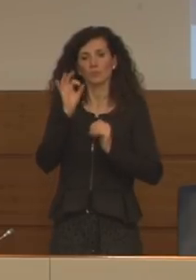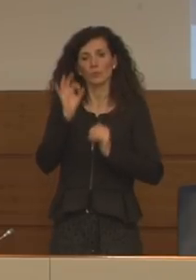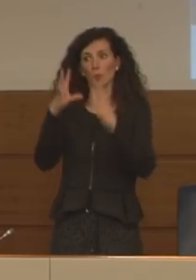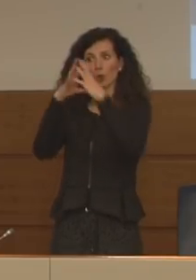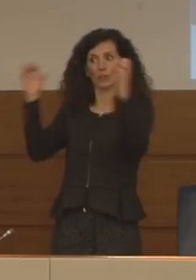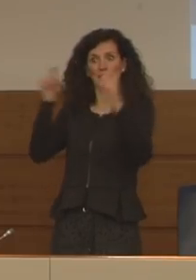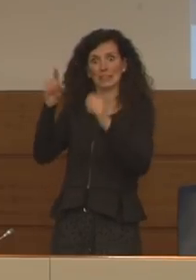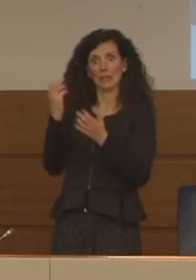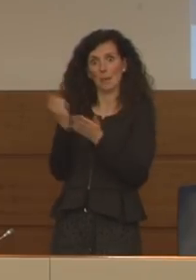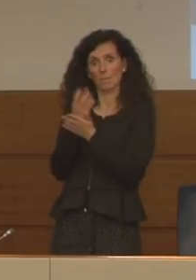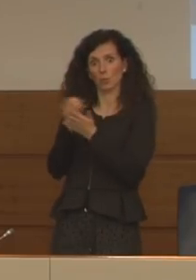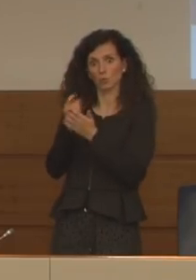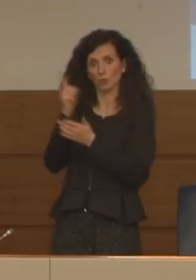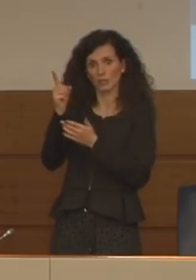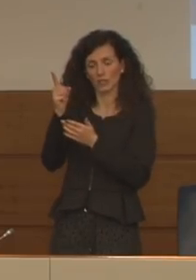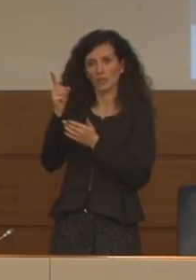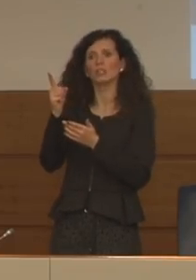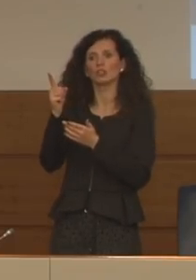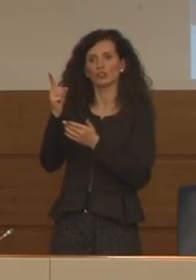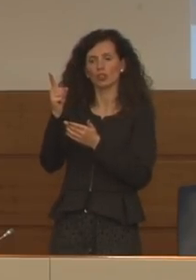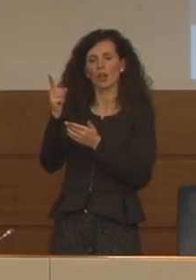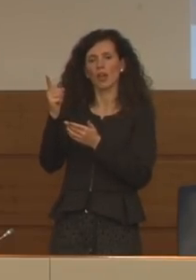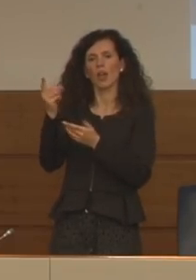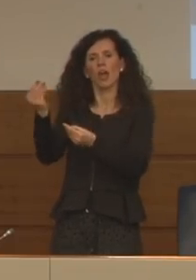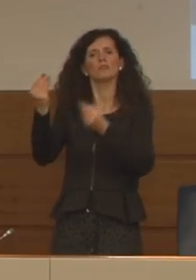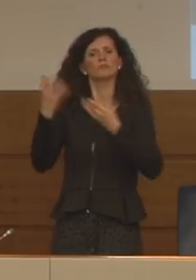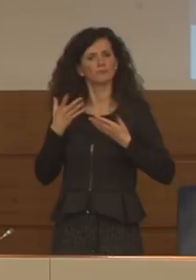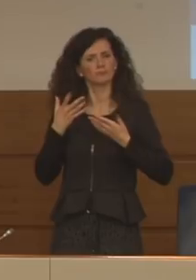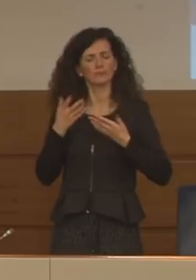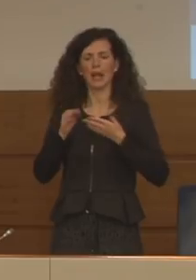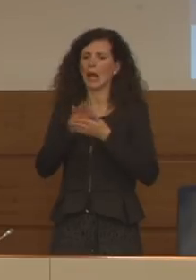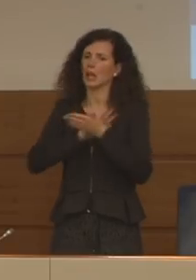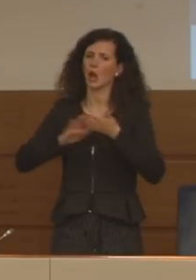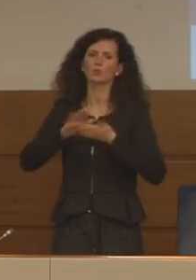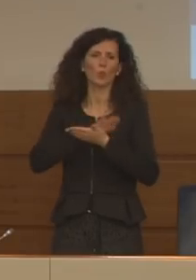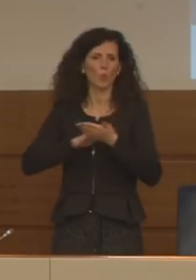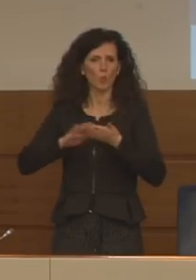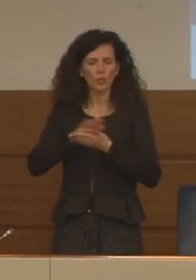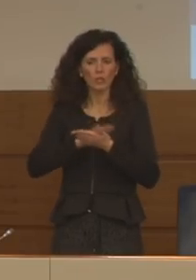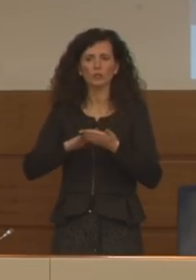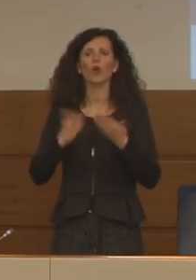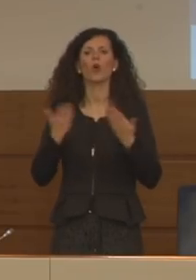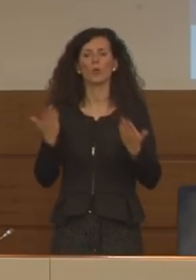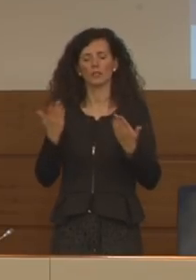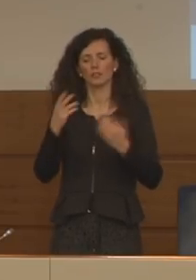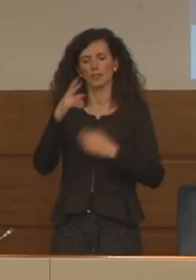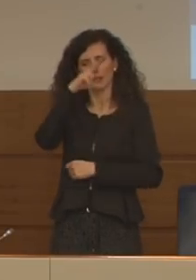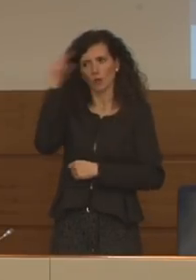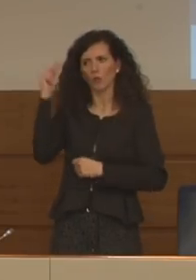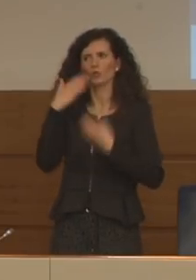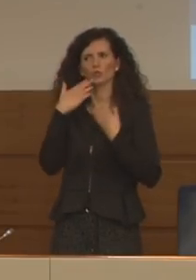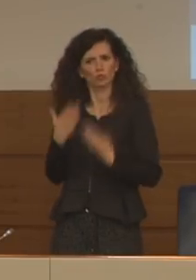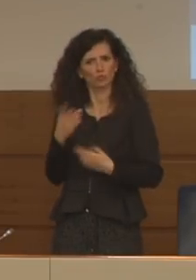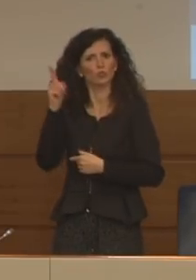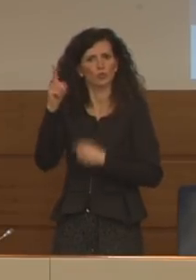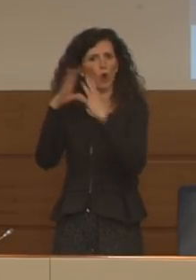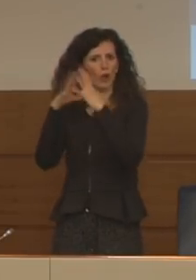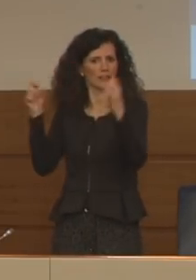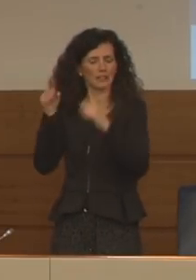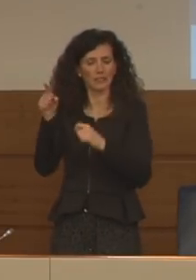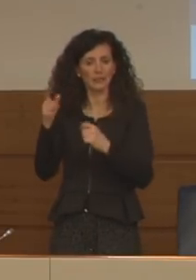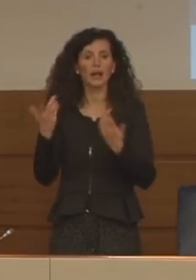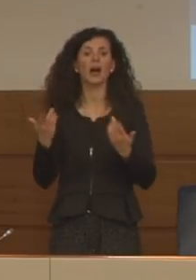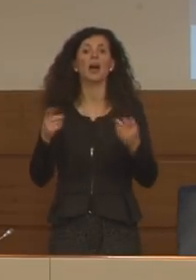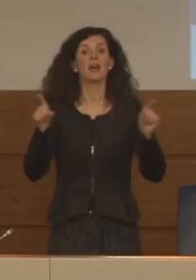è stato concesso in maniera gratuita e ciò va riconosciuto allo stesso tempo